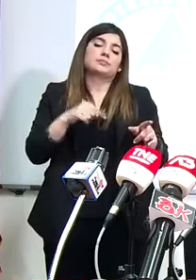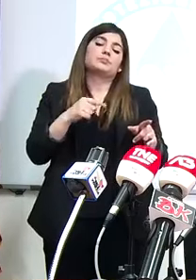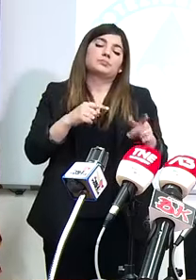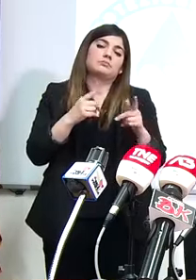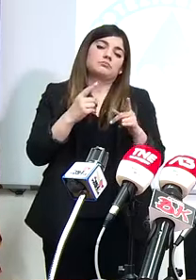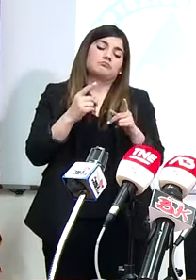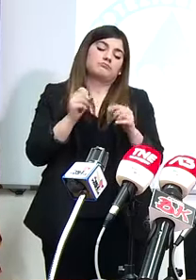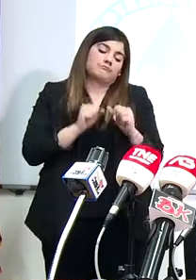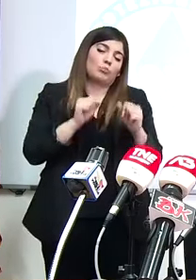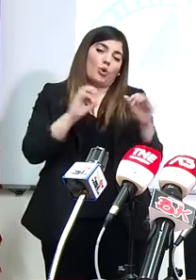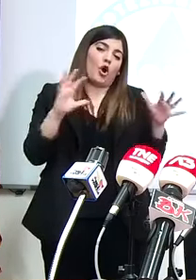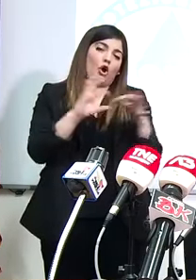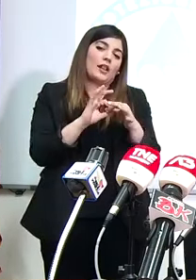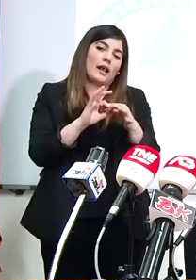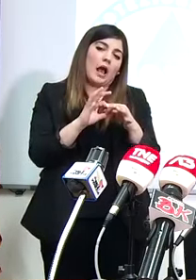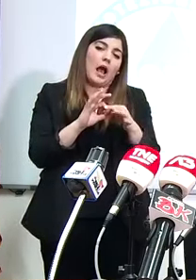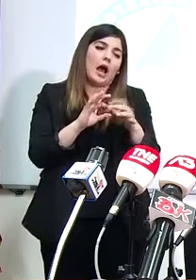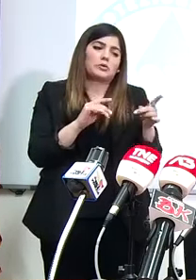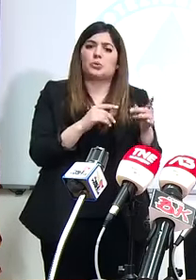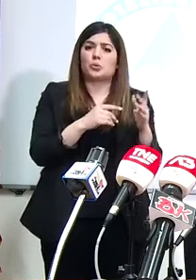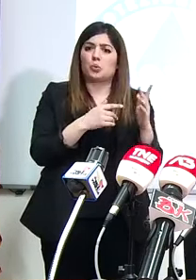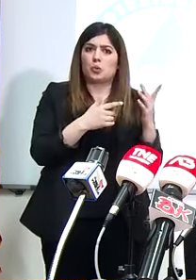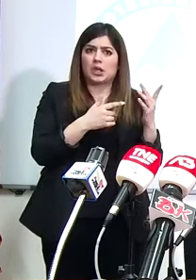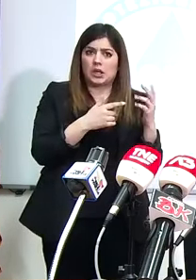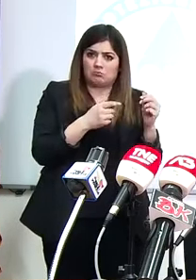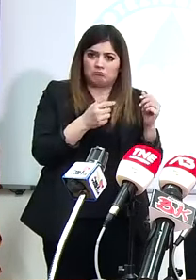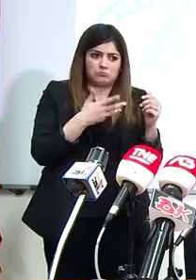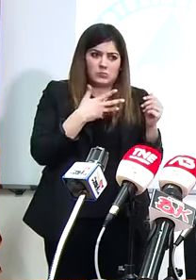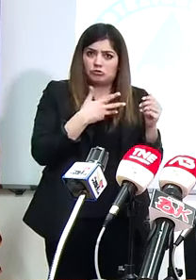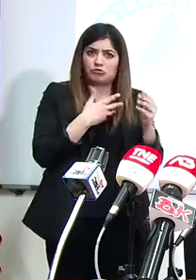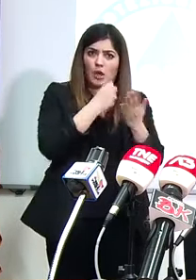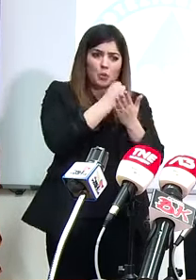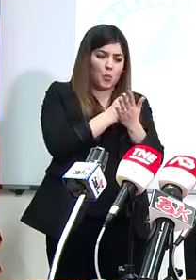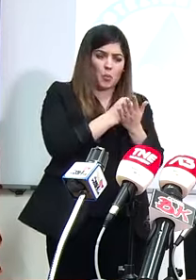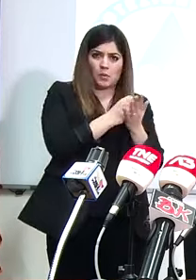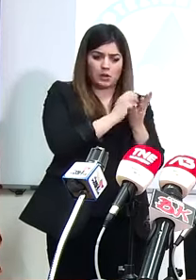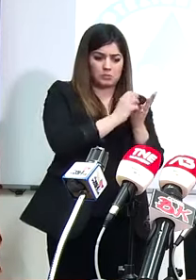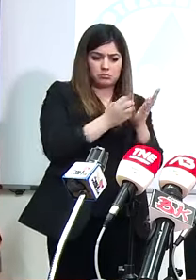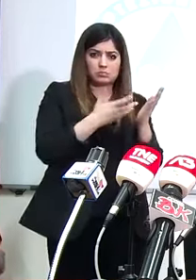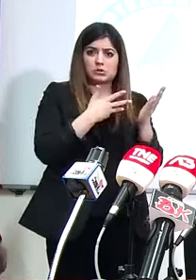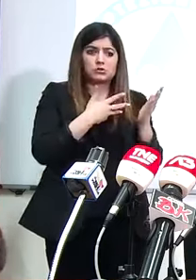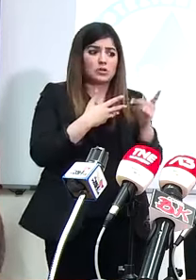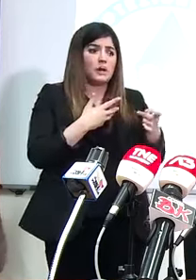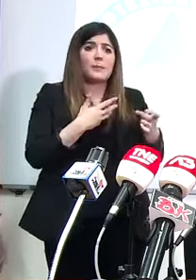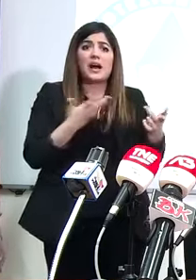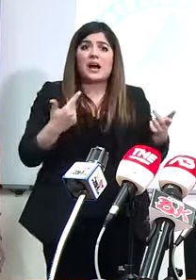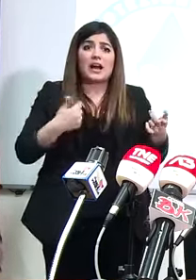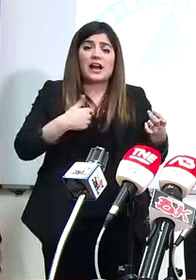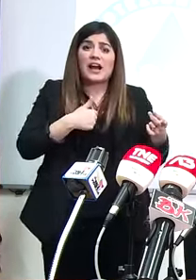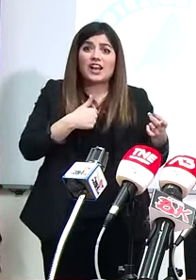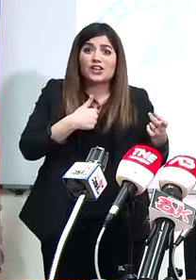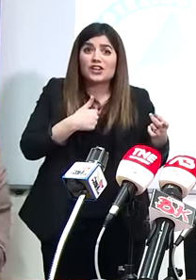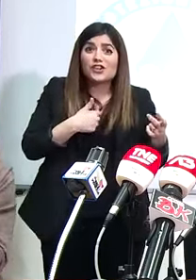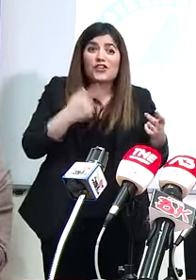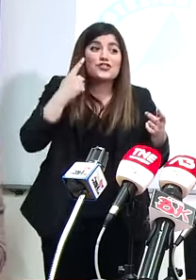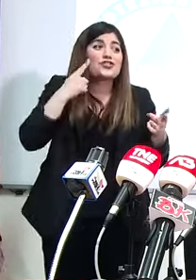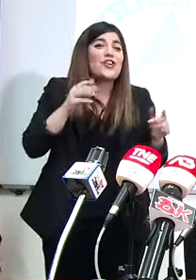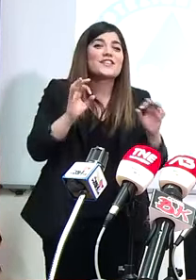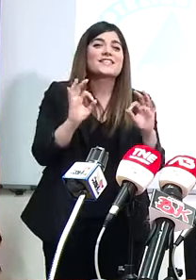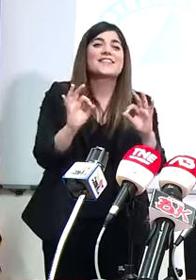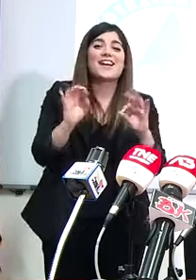carte porterà i nomi di questi signori che io non conosco io gli ho detto se mi tortura se lo perderai da video che non sono anche i nomi di sta gente quindi il